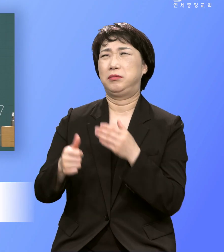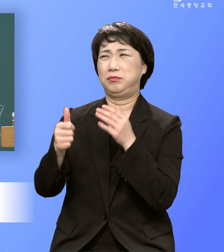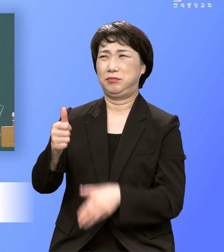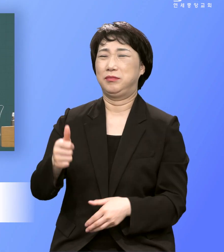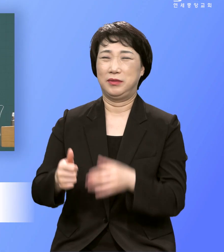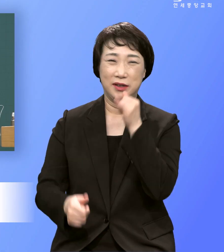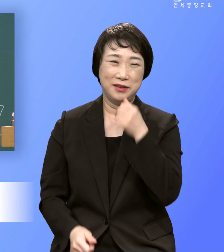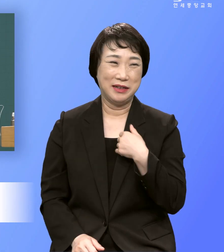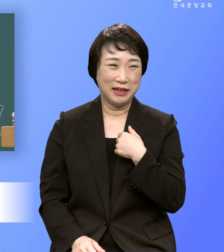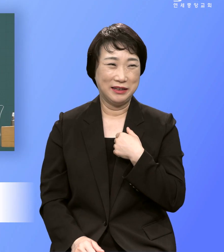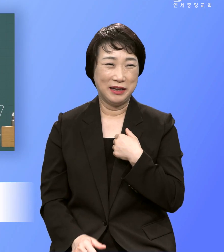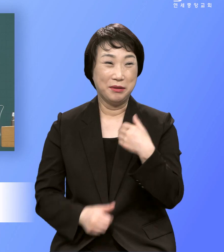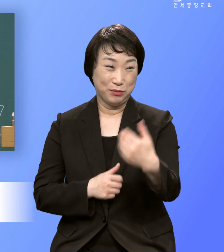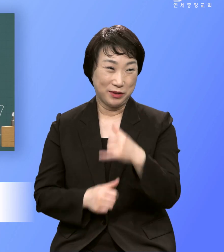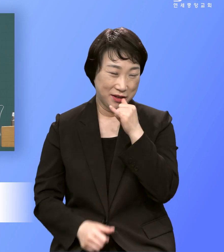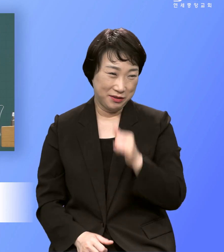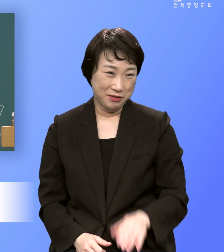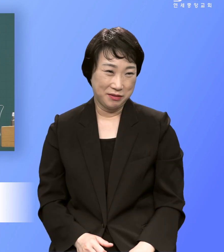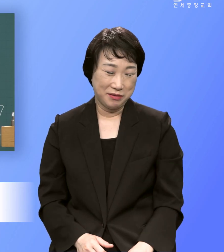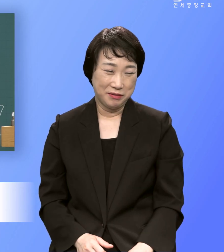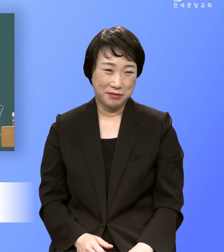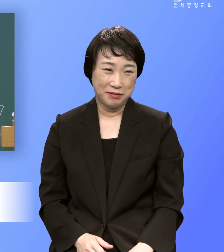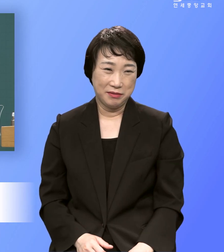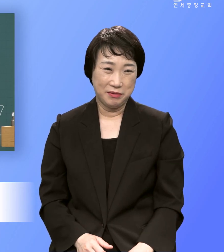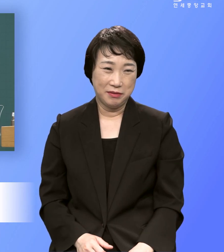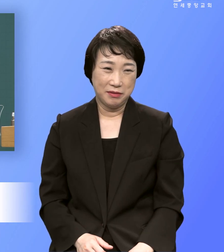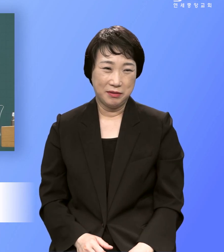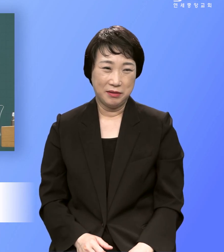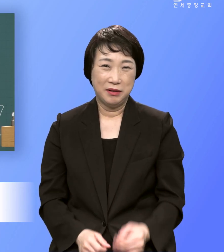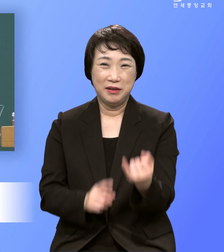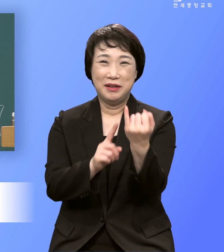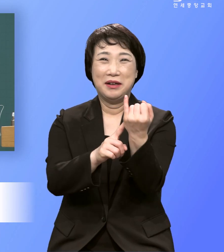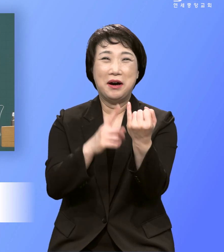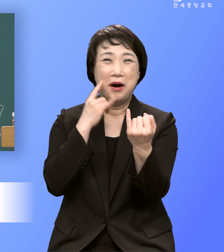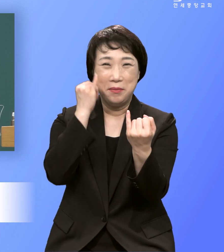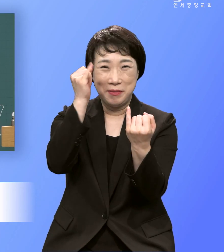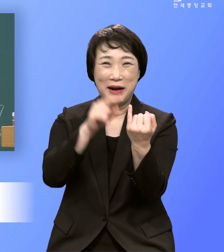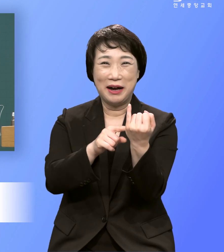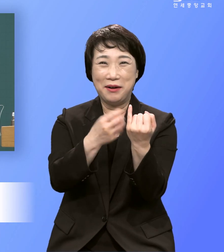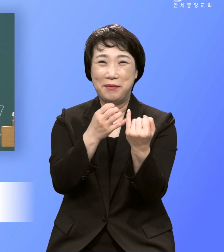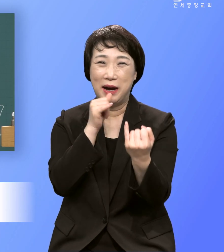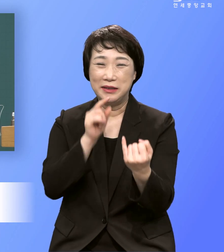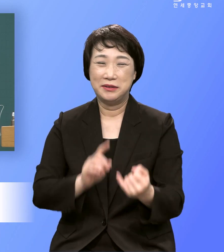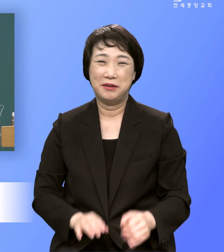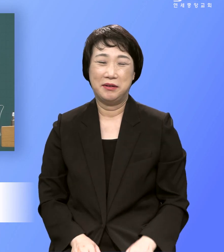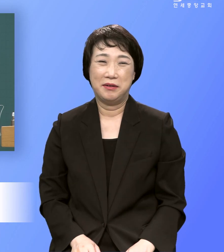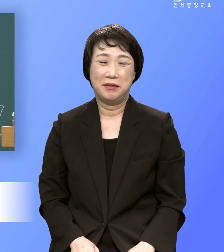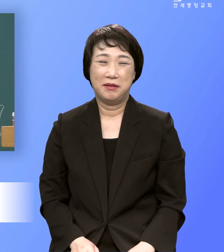엄마는 그랬어.